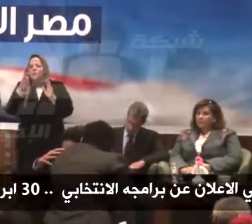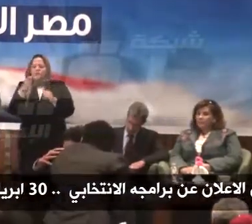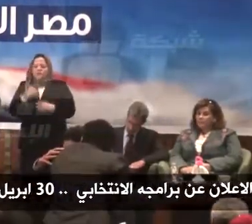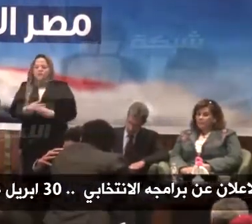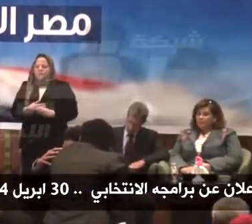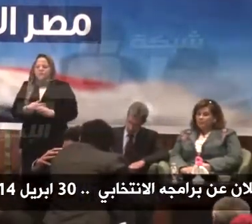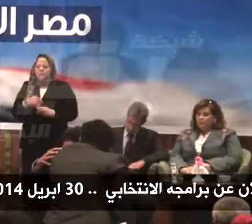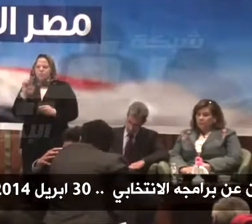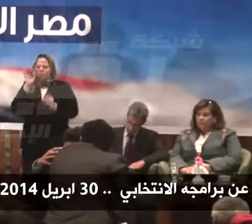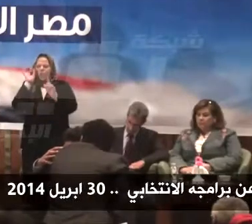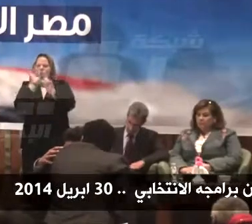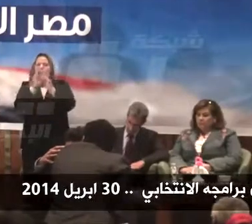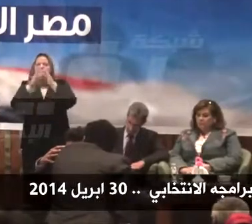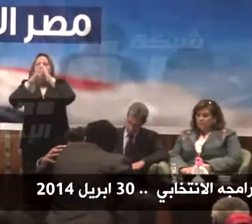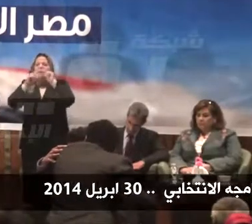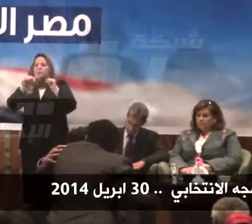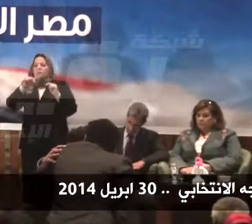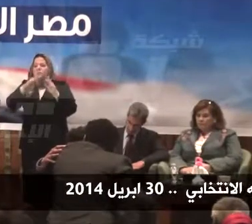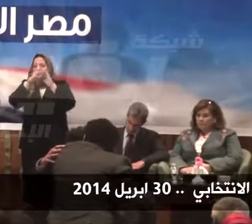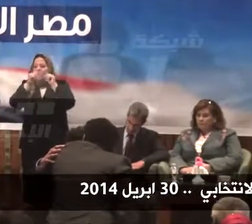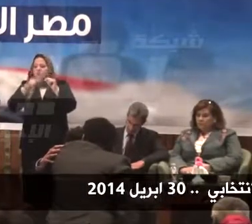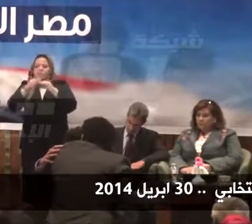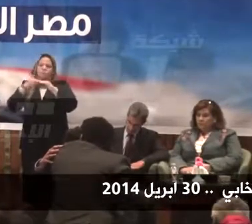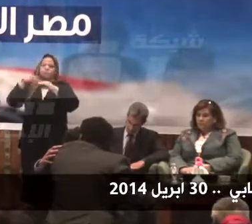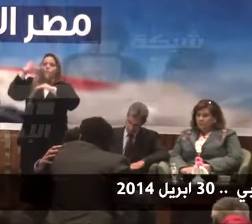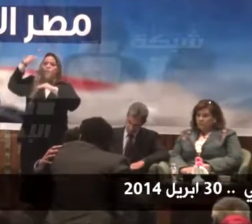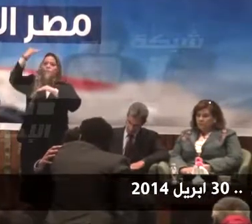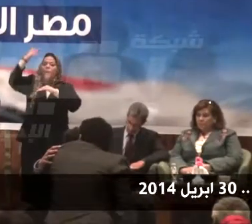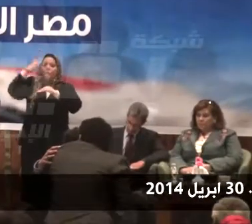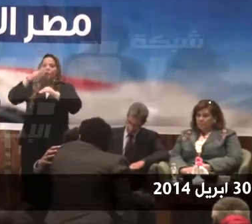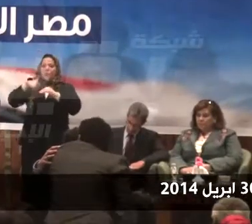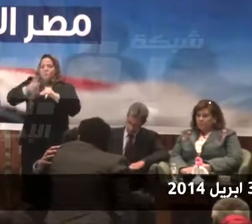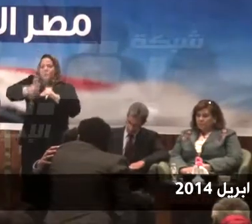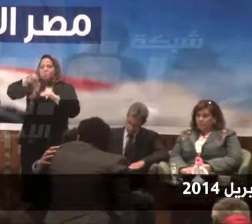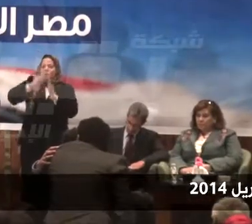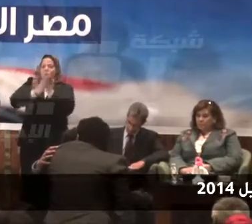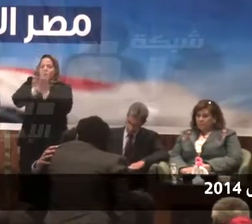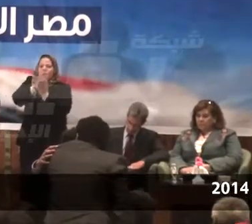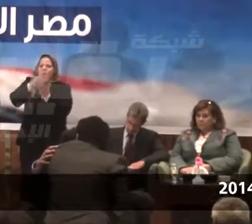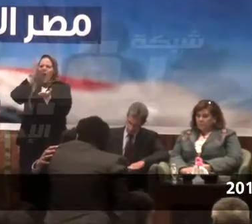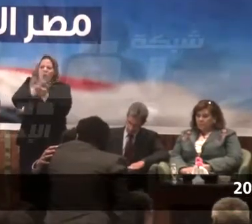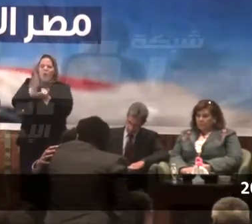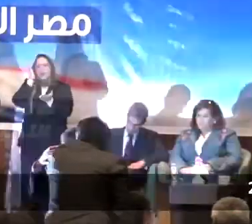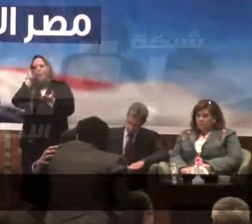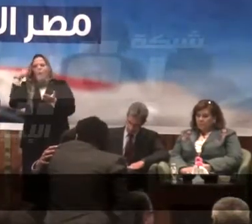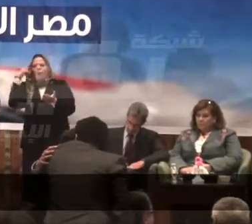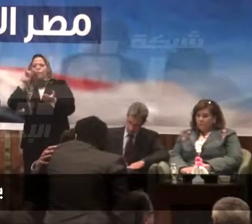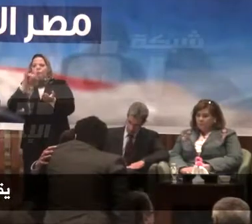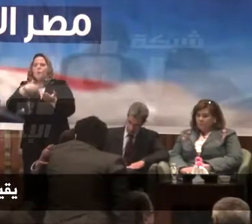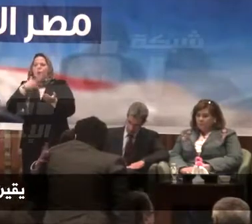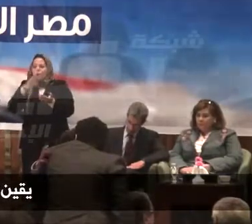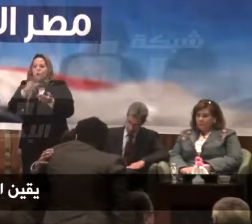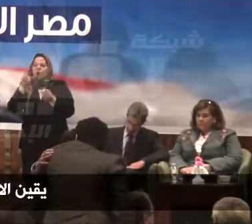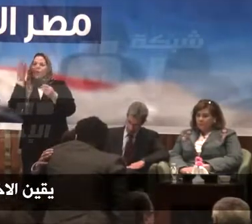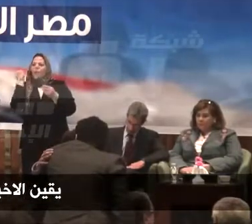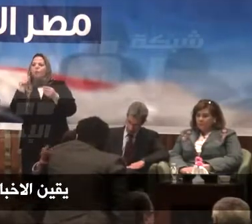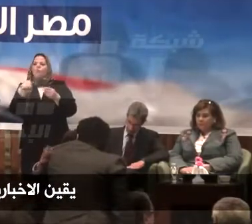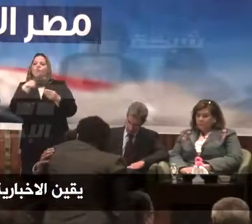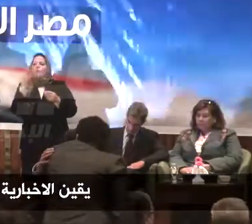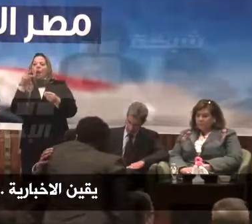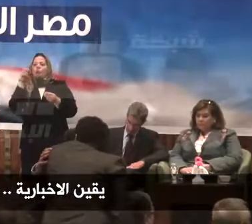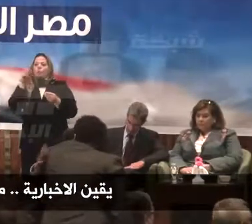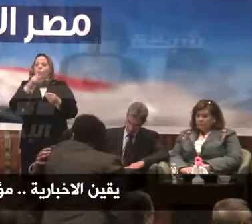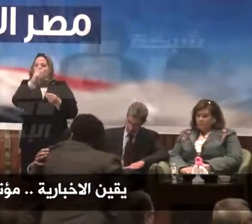أن مصر لن تتقدم في طريقها لتحقيق أهداف ثورة 25